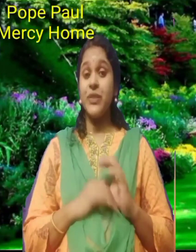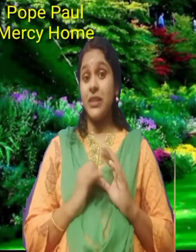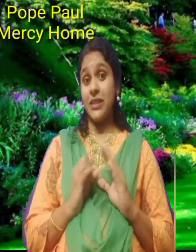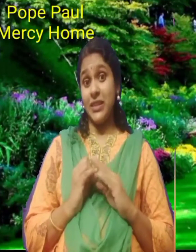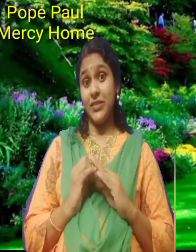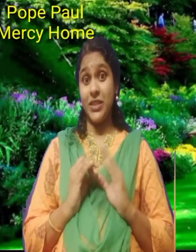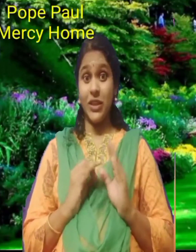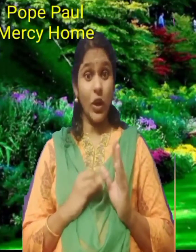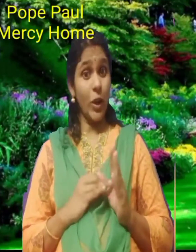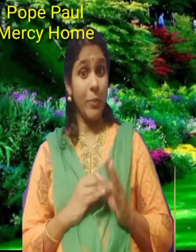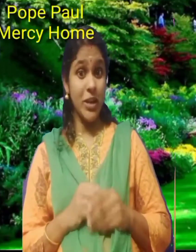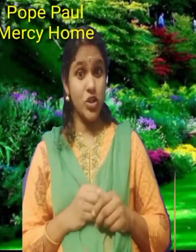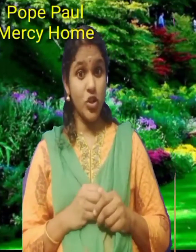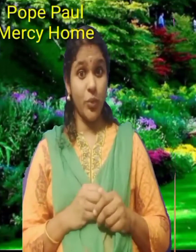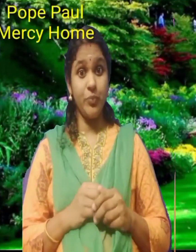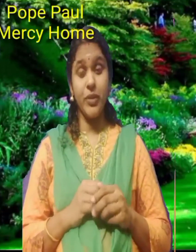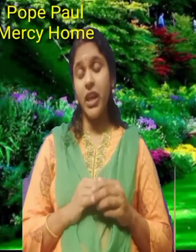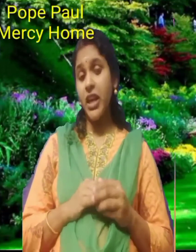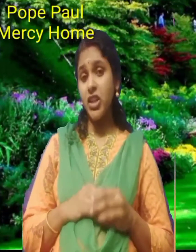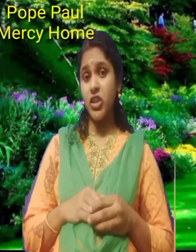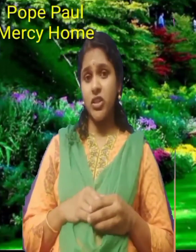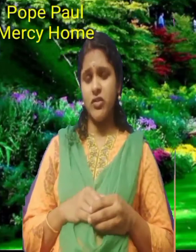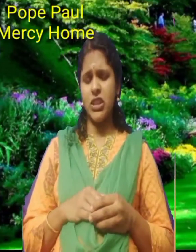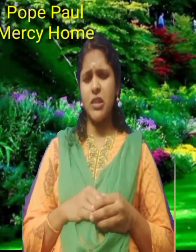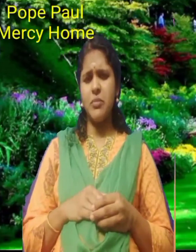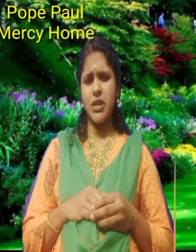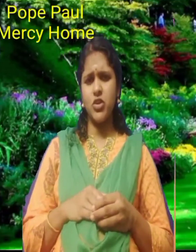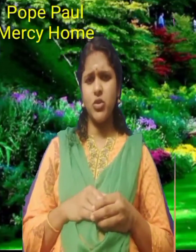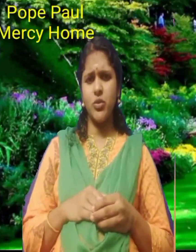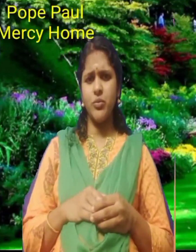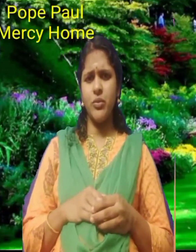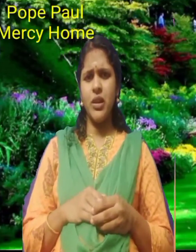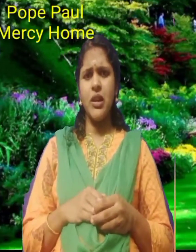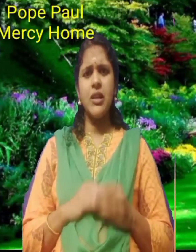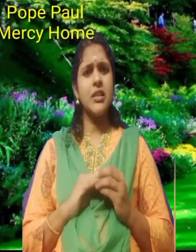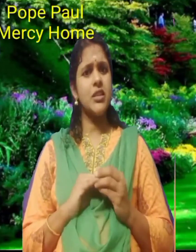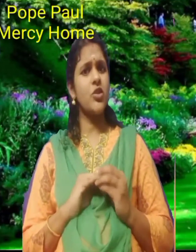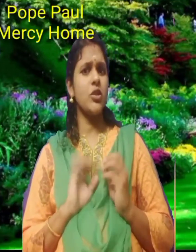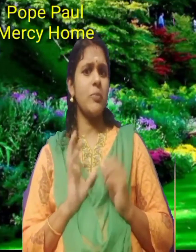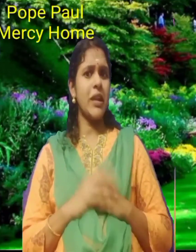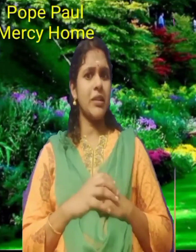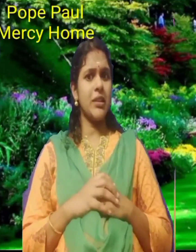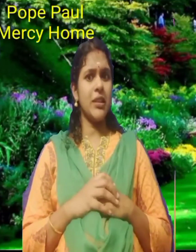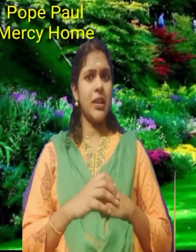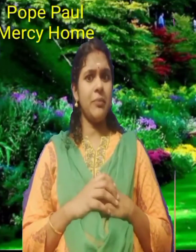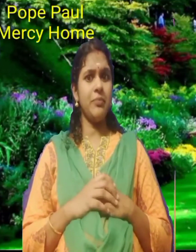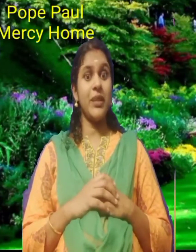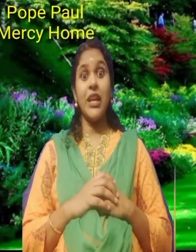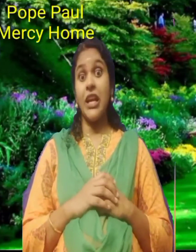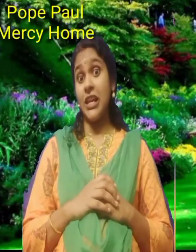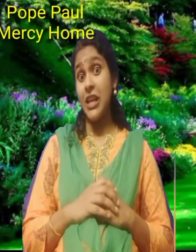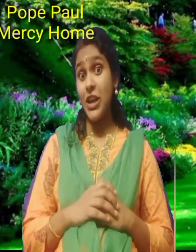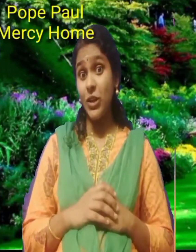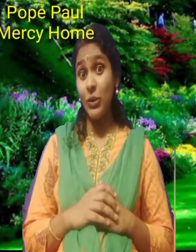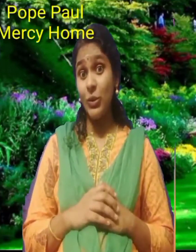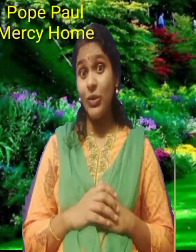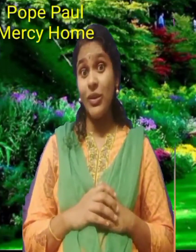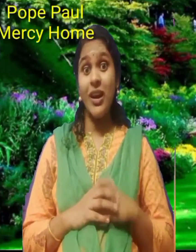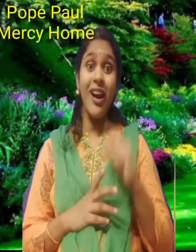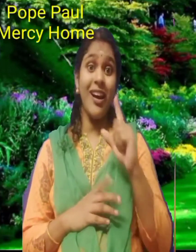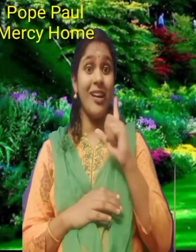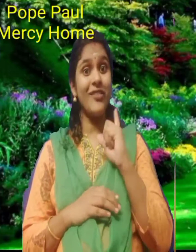എല്ലാവരും ദിവസങ്ങളൊക്കെ പഠിച്ചോ? ഏതൊക്കെ ദിവസങ്ങൾ പഠിച്ചു? ടീച്ചർക്ക് ഒന്ന് പറഞ്ഞന്നേ.